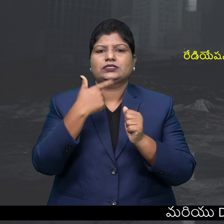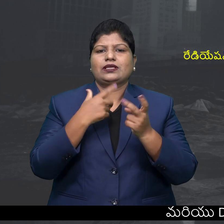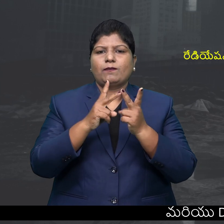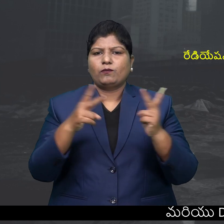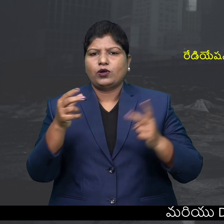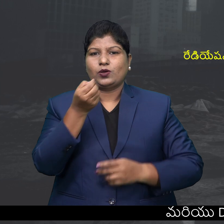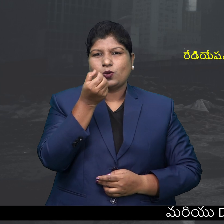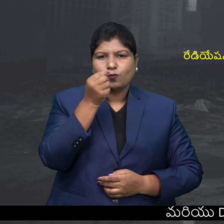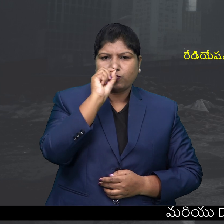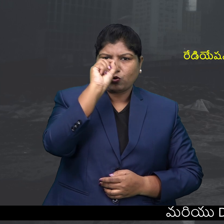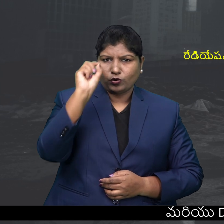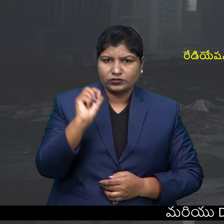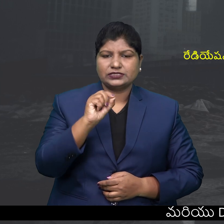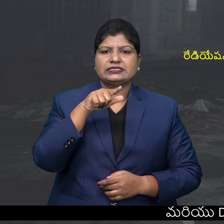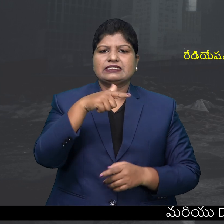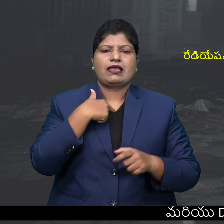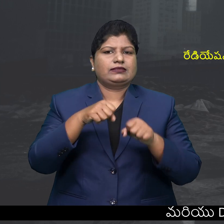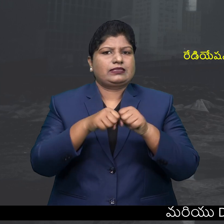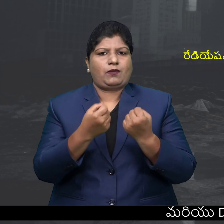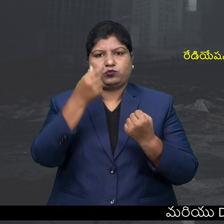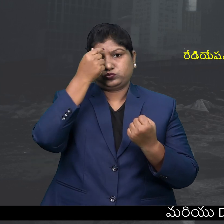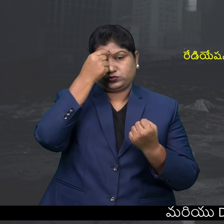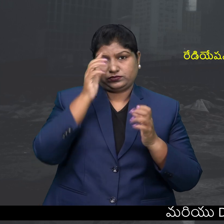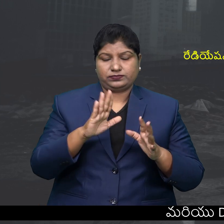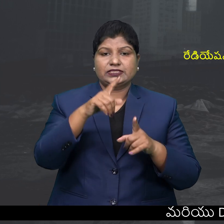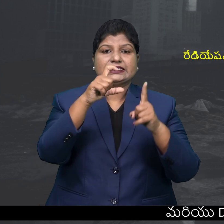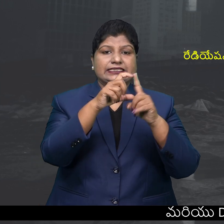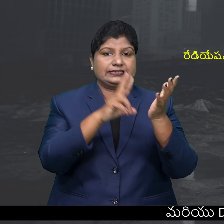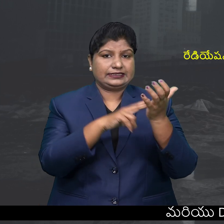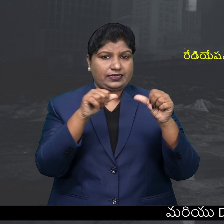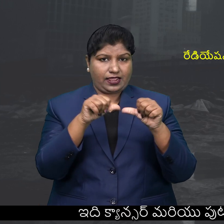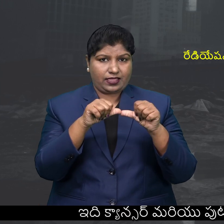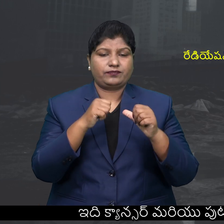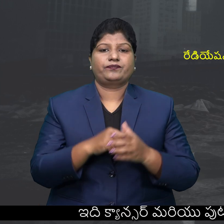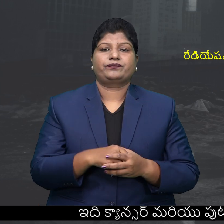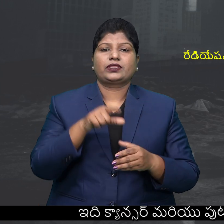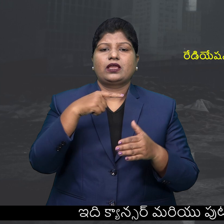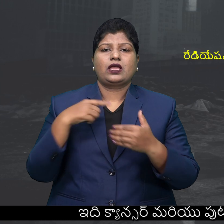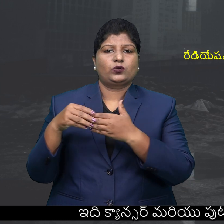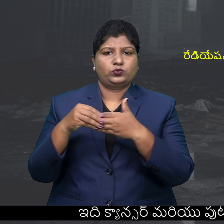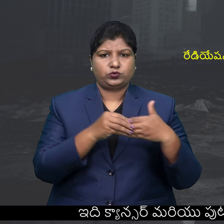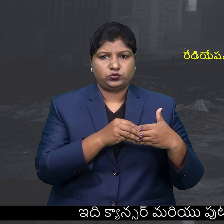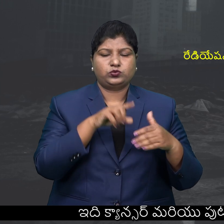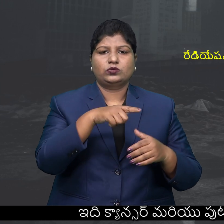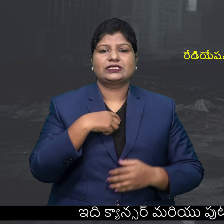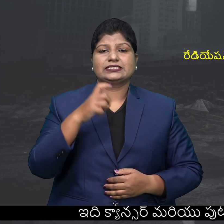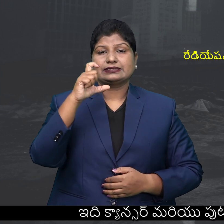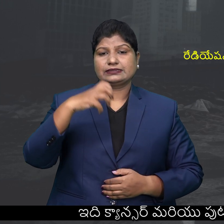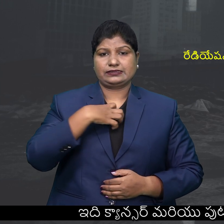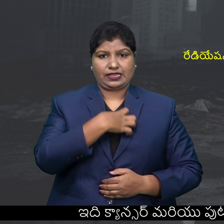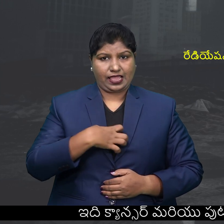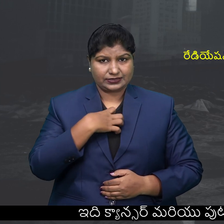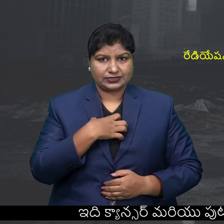మరియు DNA దెబ్బతింటుంది. ఇది క్యాన్సర్ మరియు పుట్టుకతో